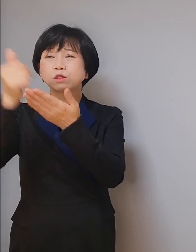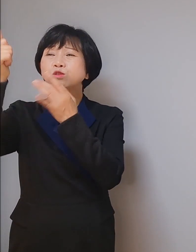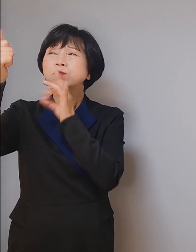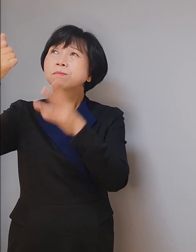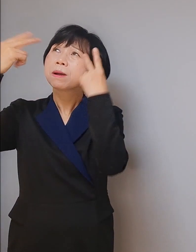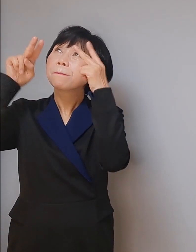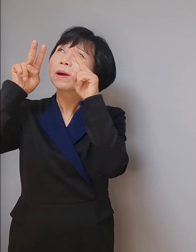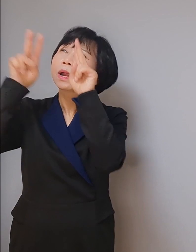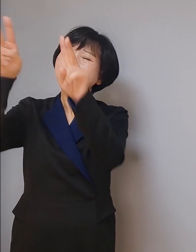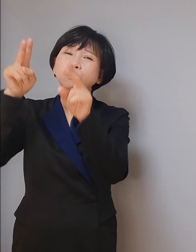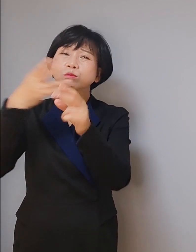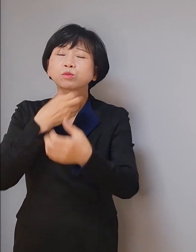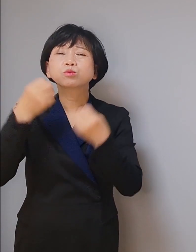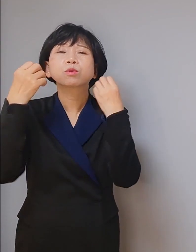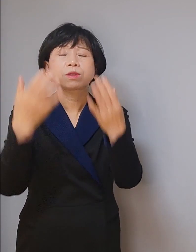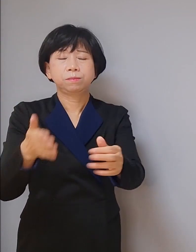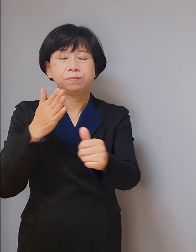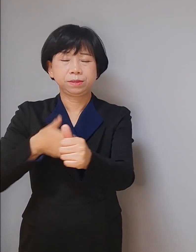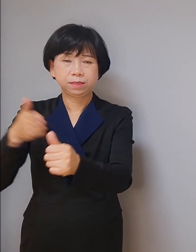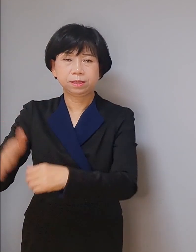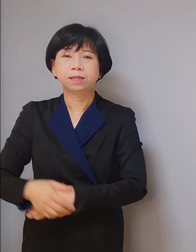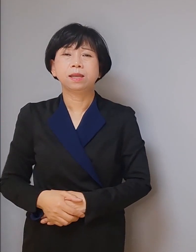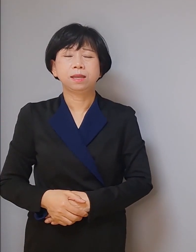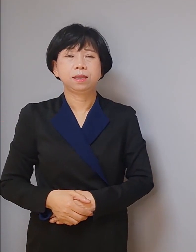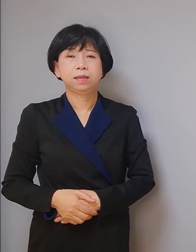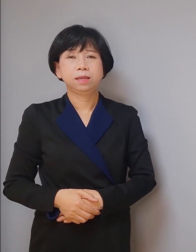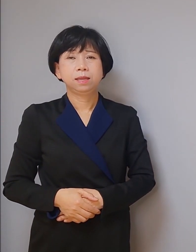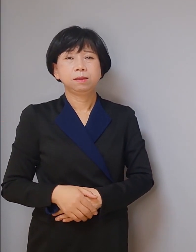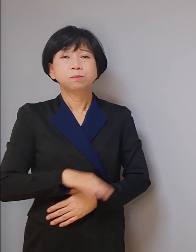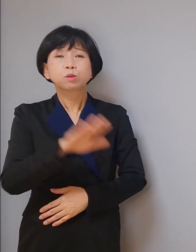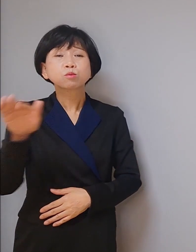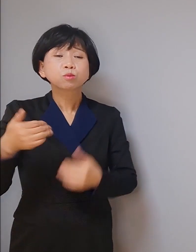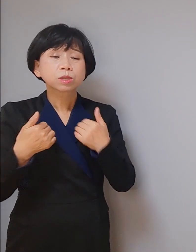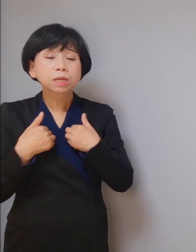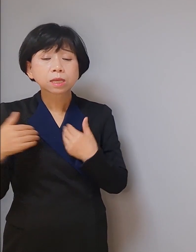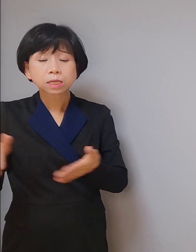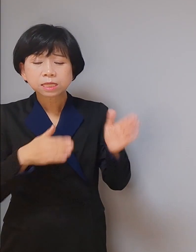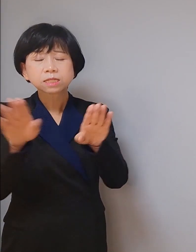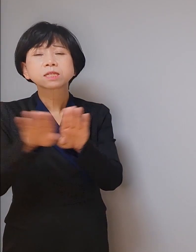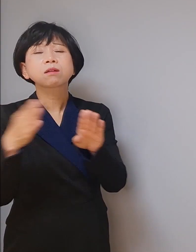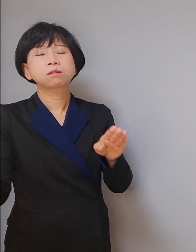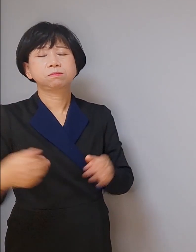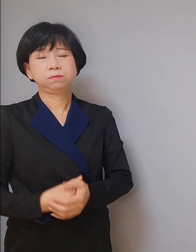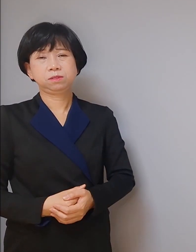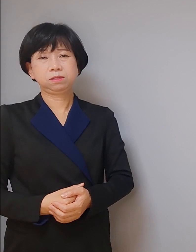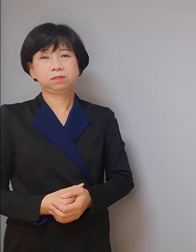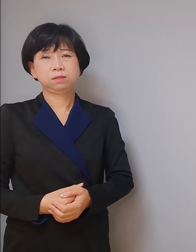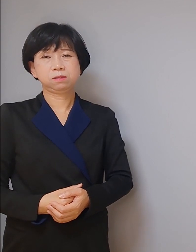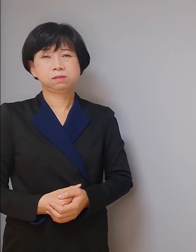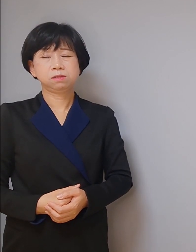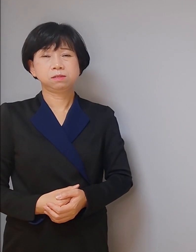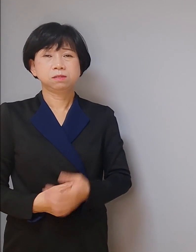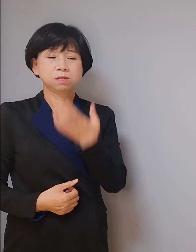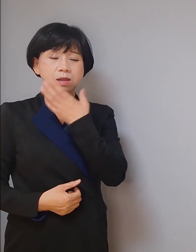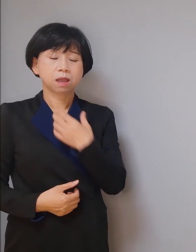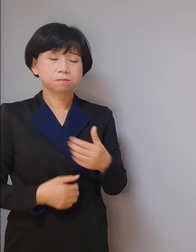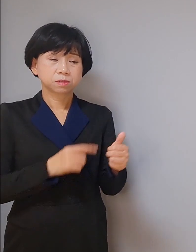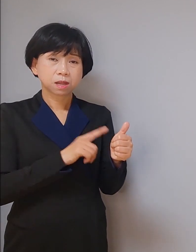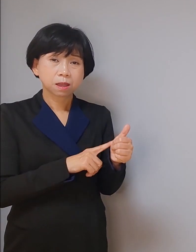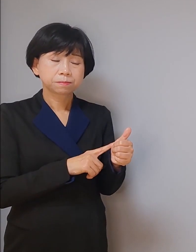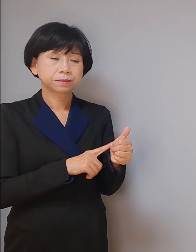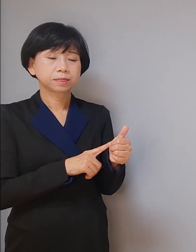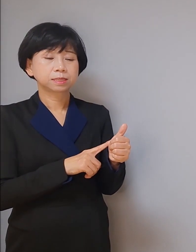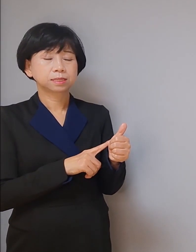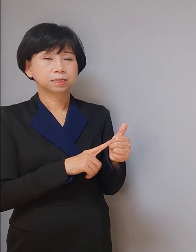수 있기를 축원합니다. 여러분, 그러면 우리에게 길이 열리는 거예요. 이 아브라함이 뭔가를 하기